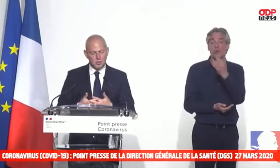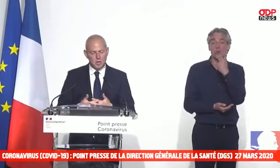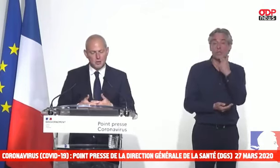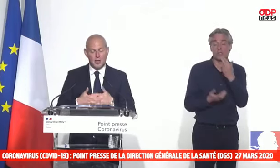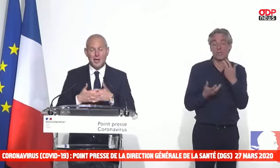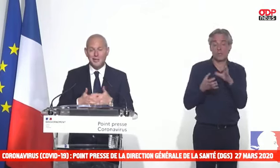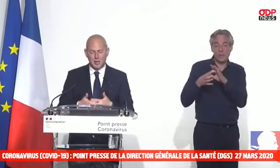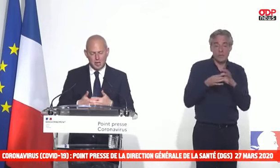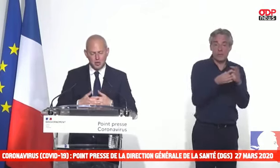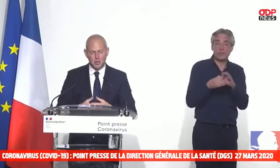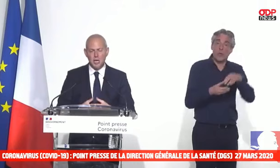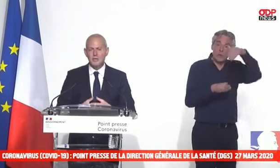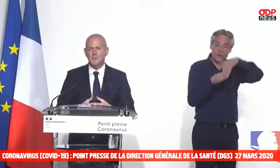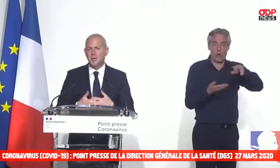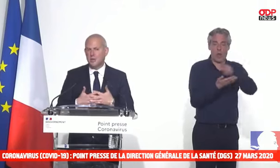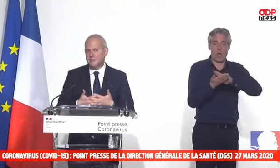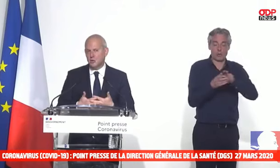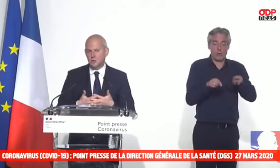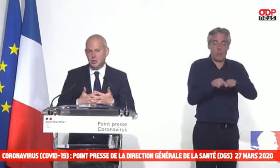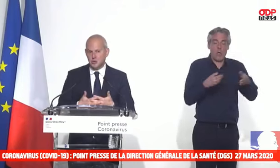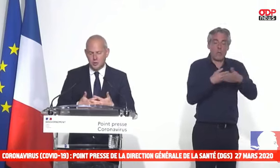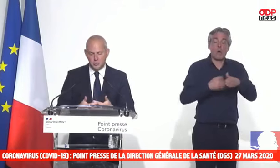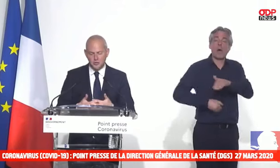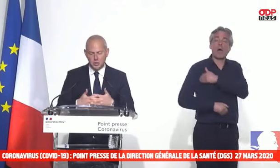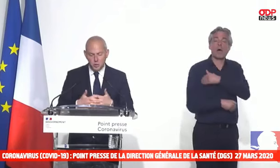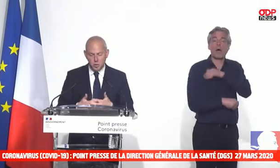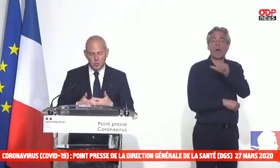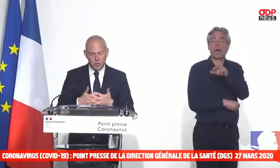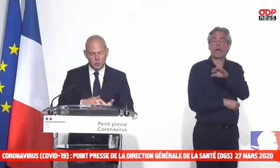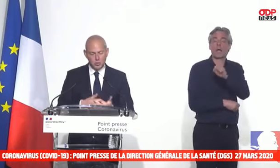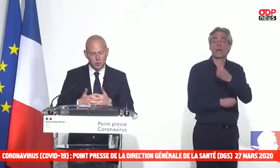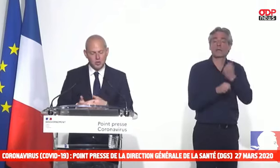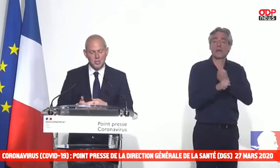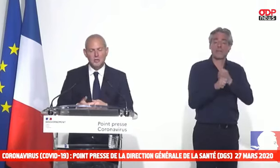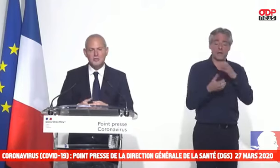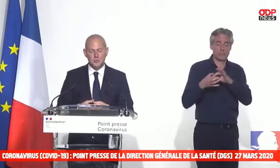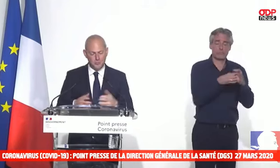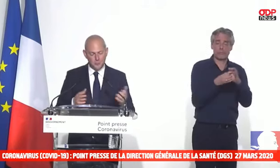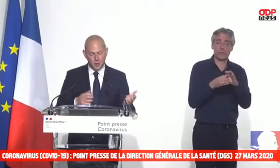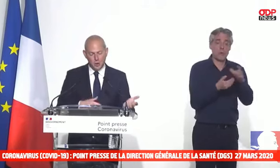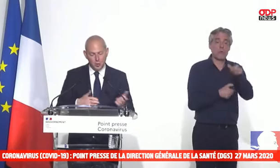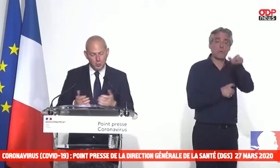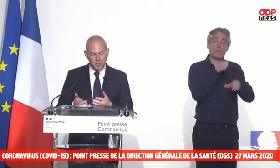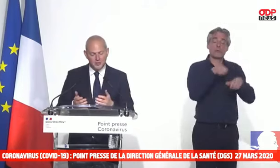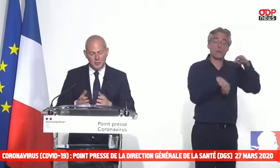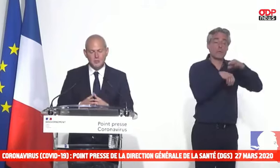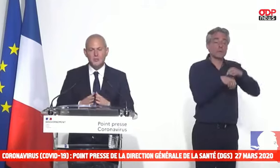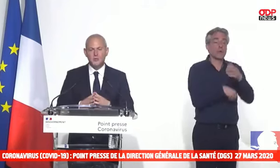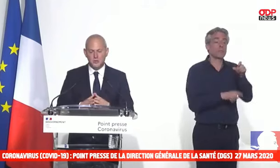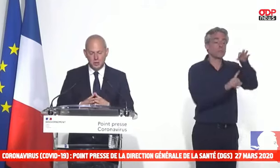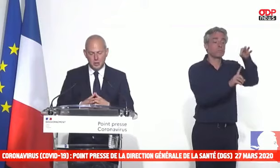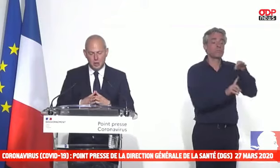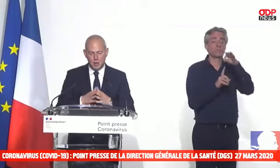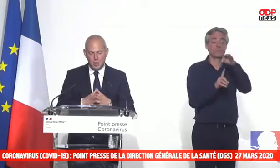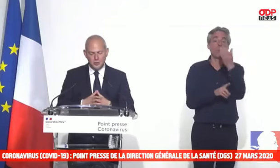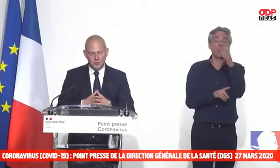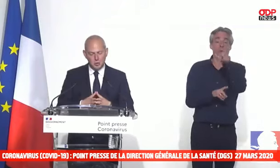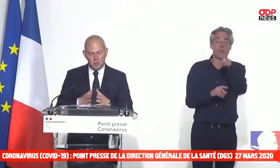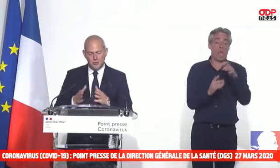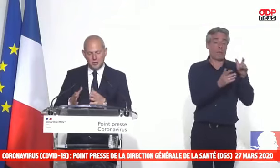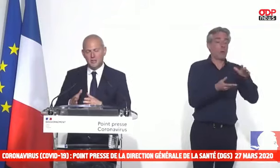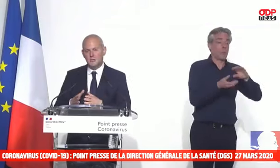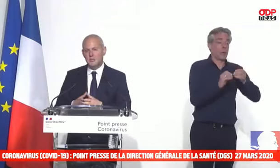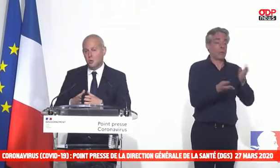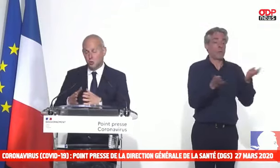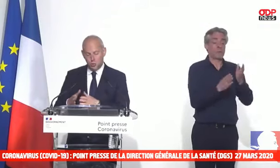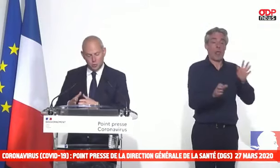la solidarité intra-régionale. Les agences régionales de santé coordonnent alors le transfert des patients depuis des établissements de santé en difficulté